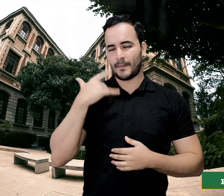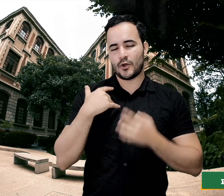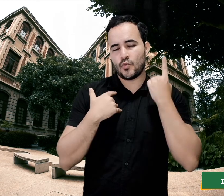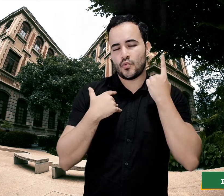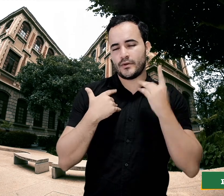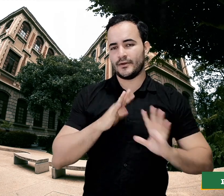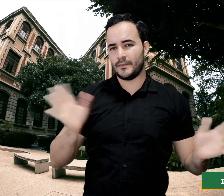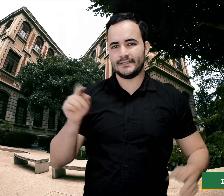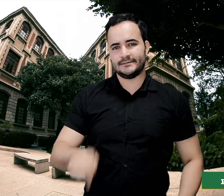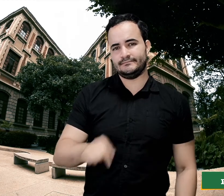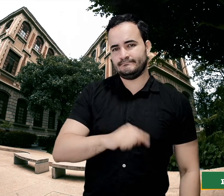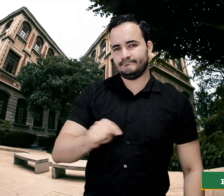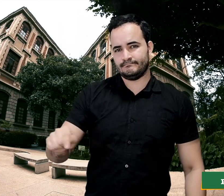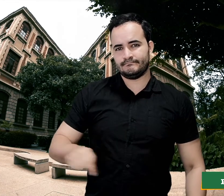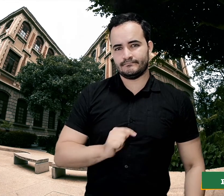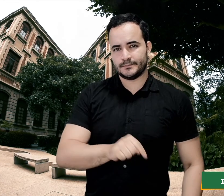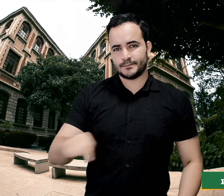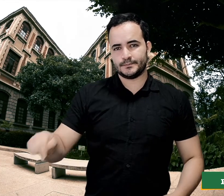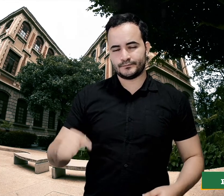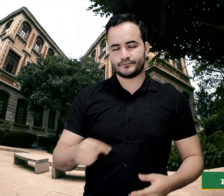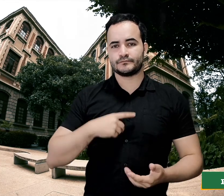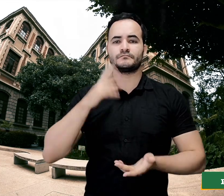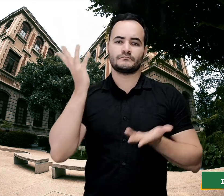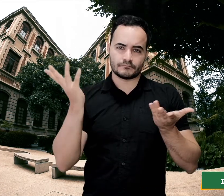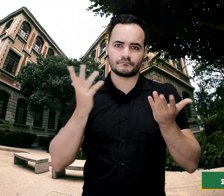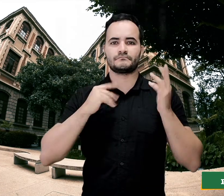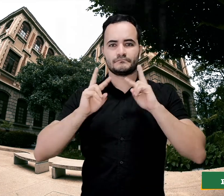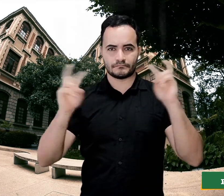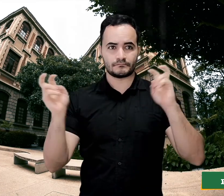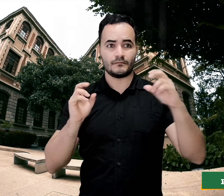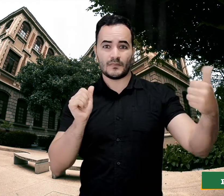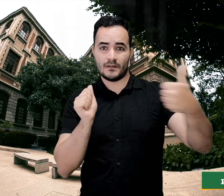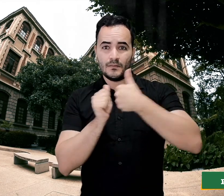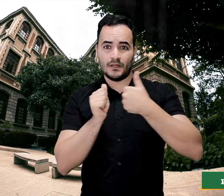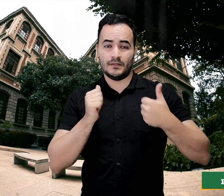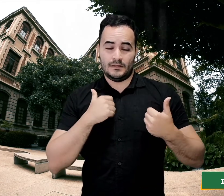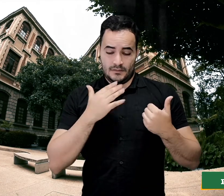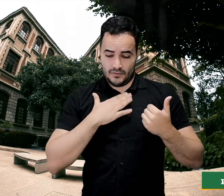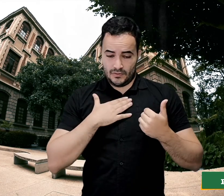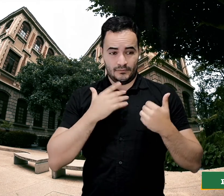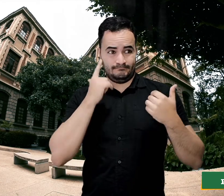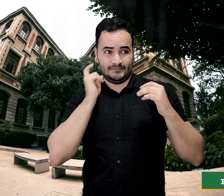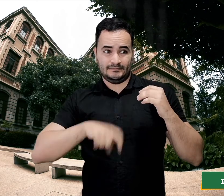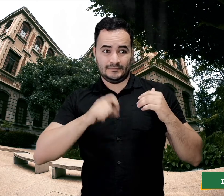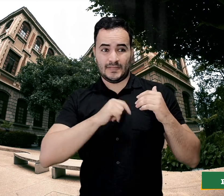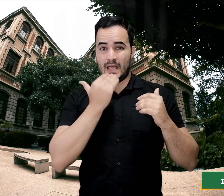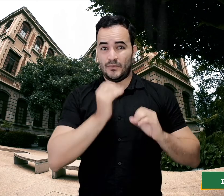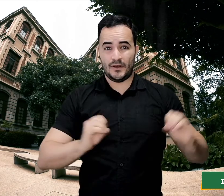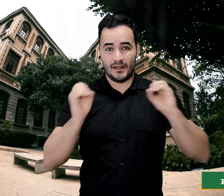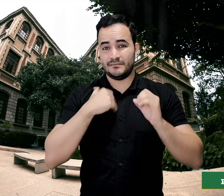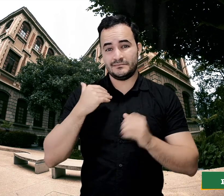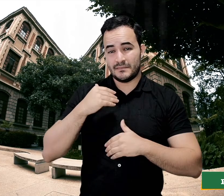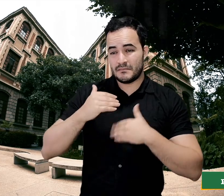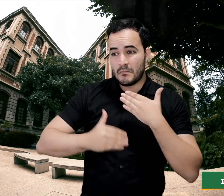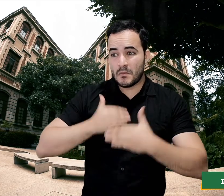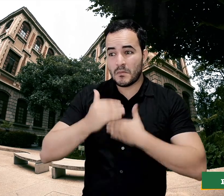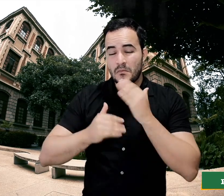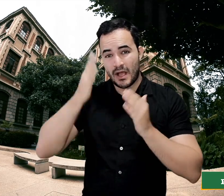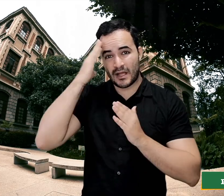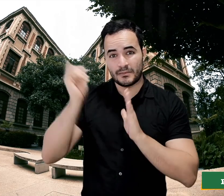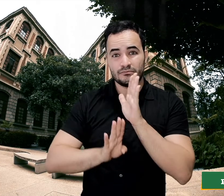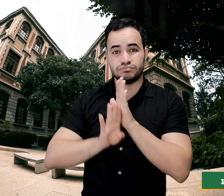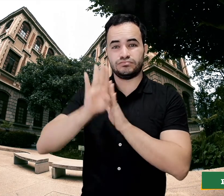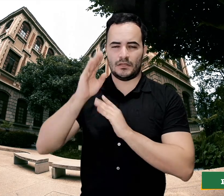mano, motivo por el cual el desarrollo académico para mí es más lento y necesito ajustes razonables para